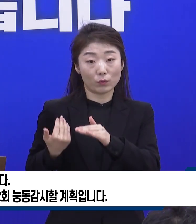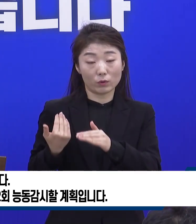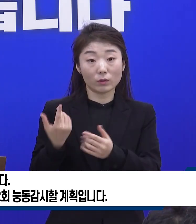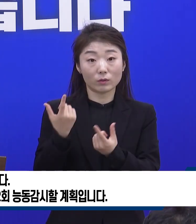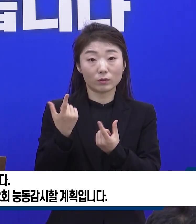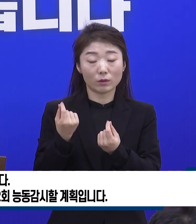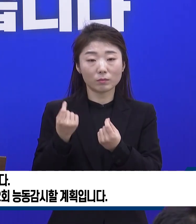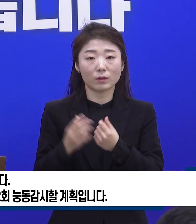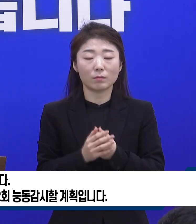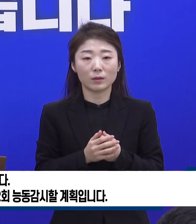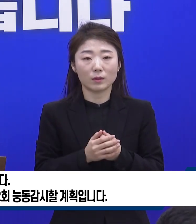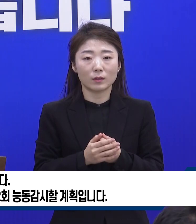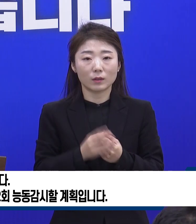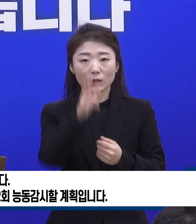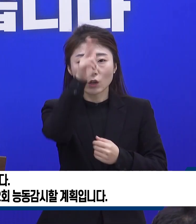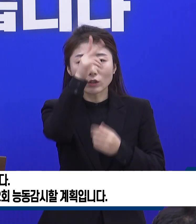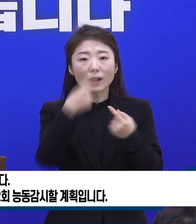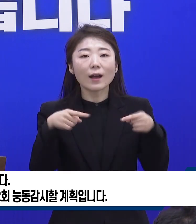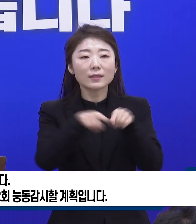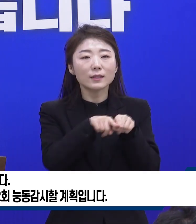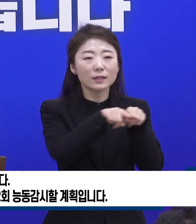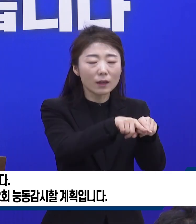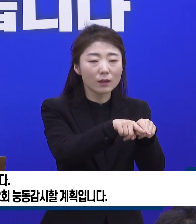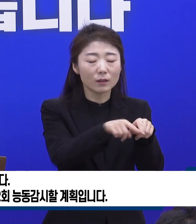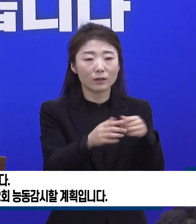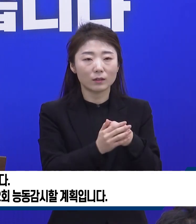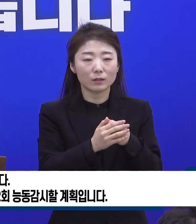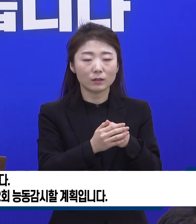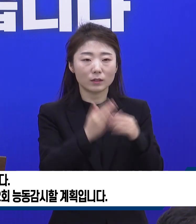소재를 적극적으로 파악하고 있는 중입니다.